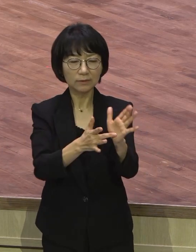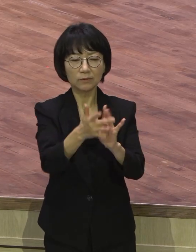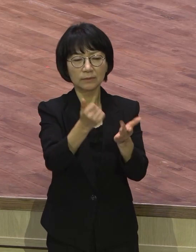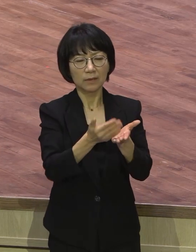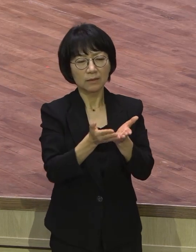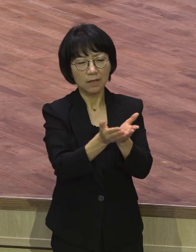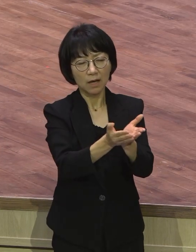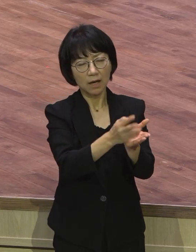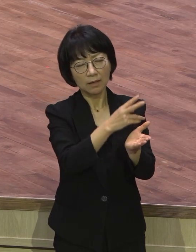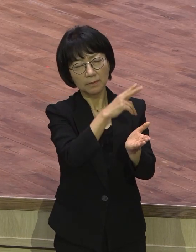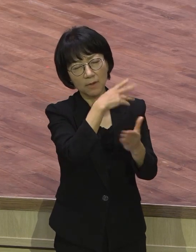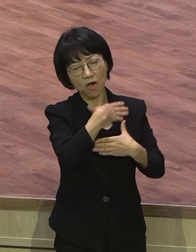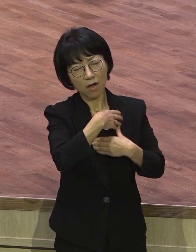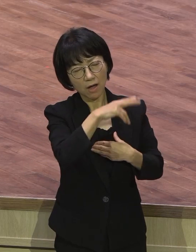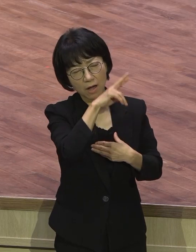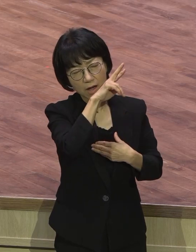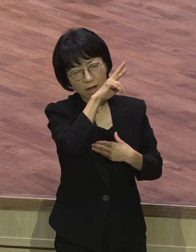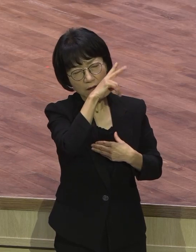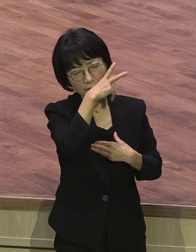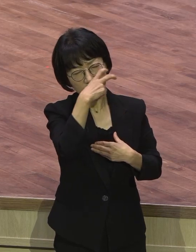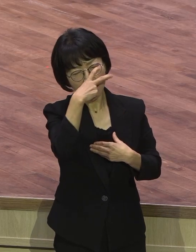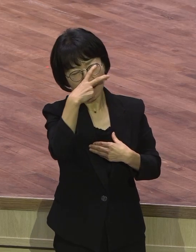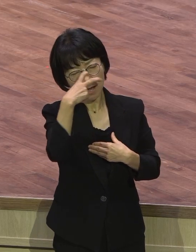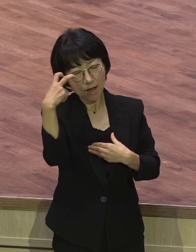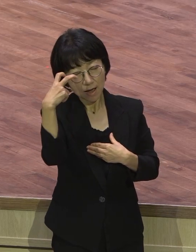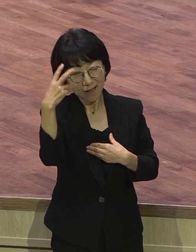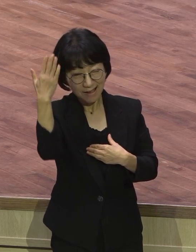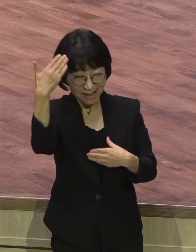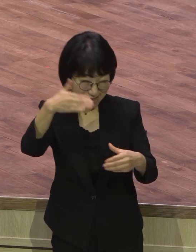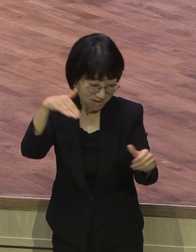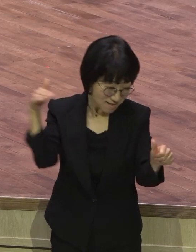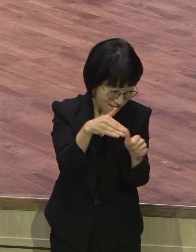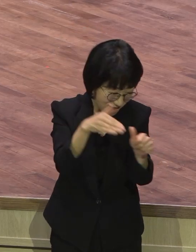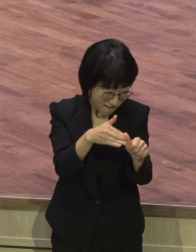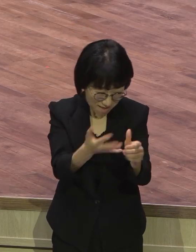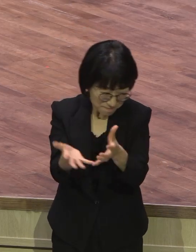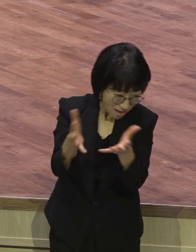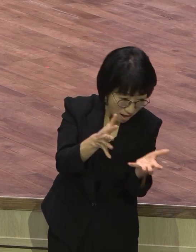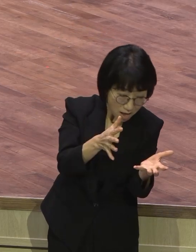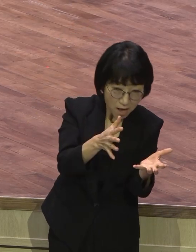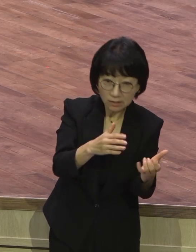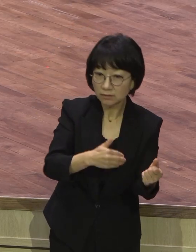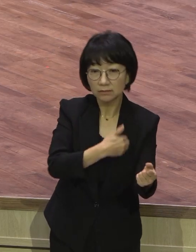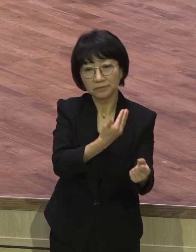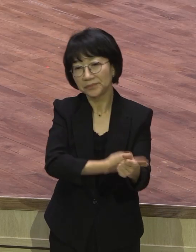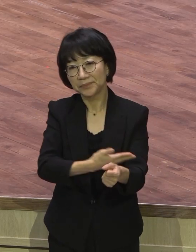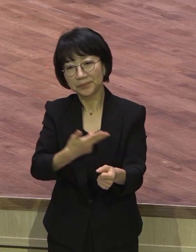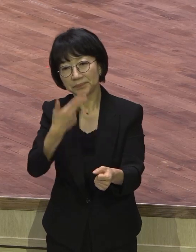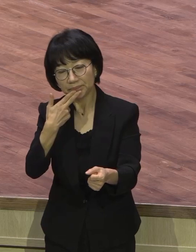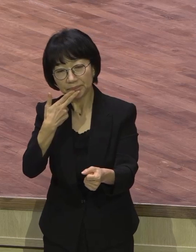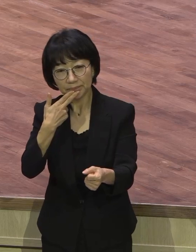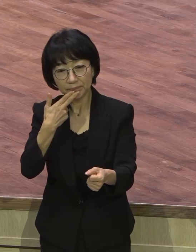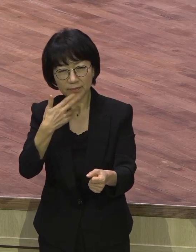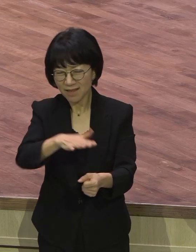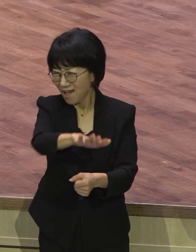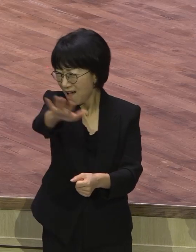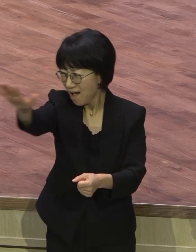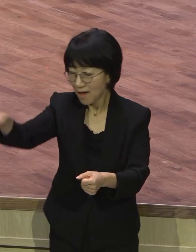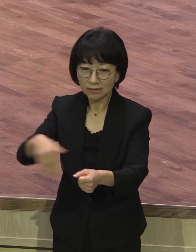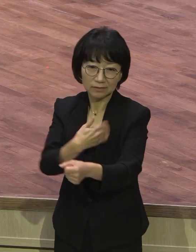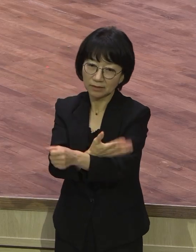잠들어 누우신 배 뒤엎어놓을 능력 없다 그 고백에